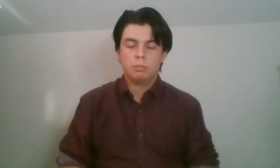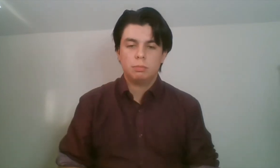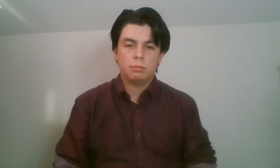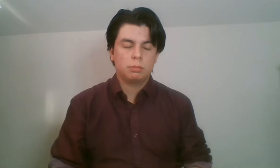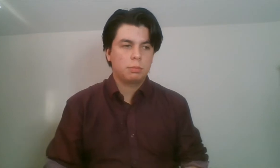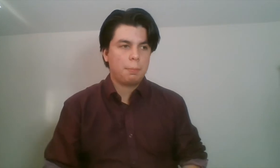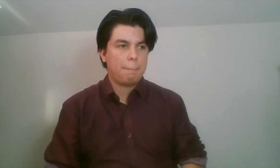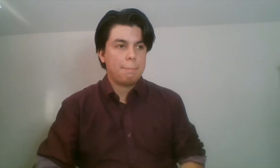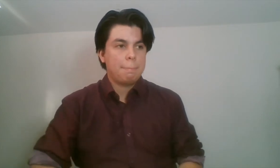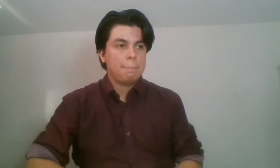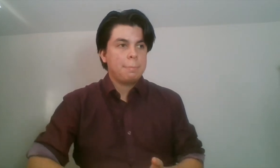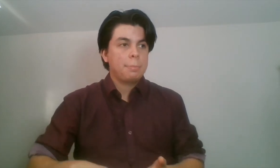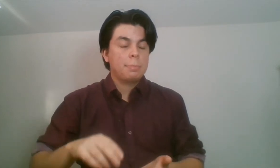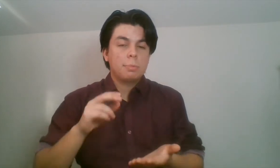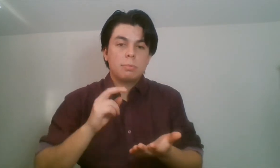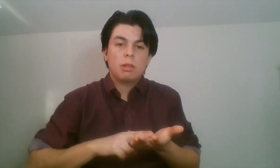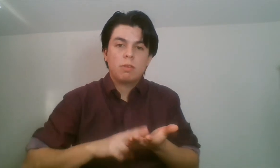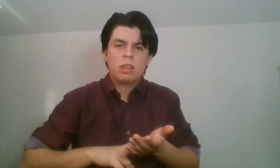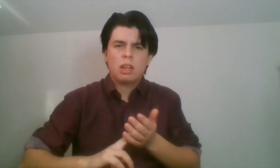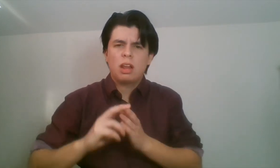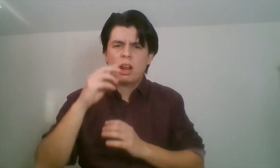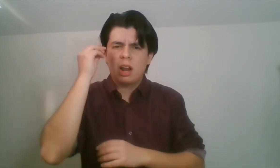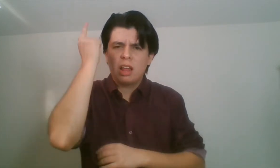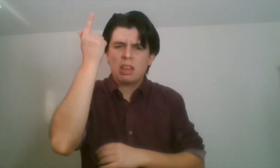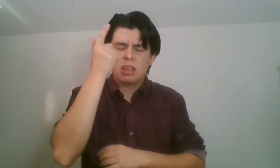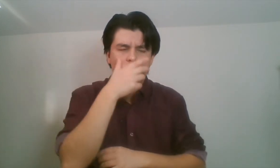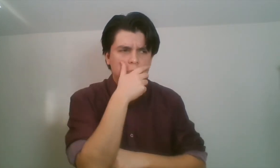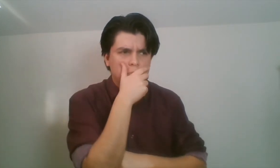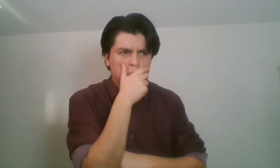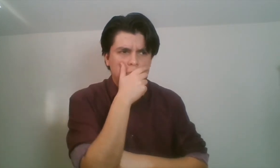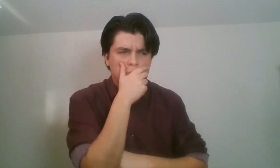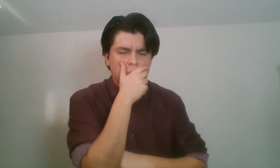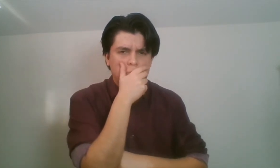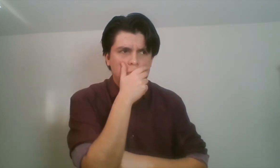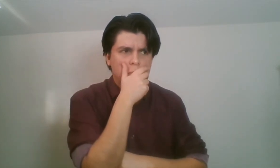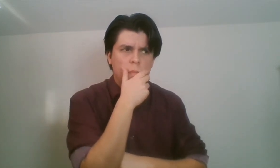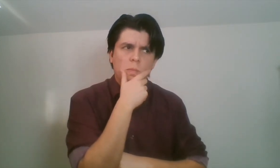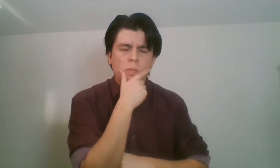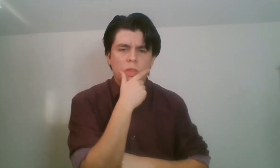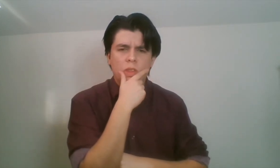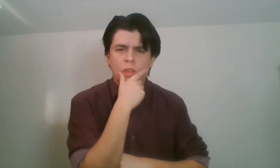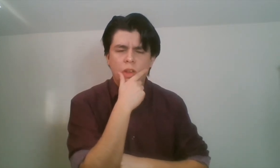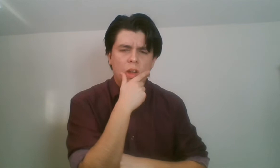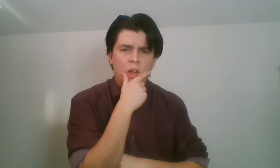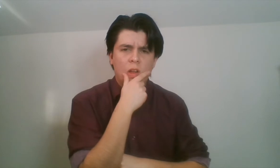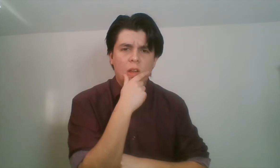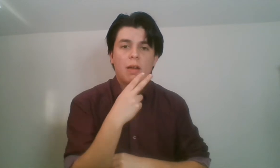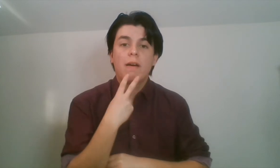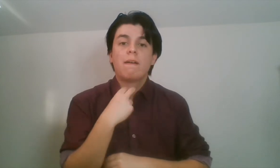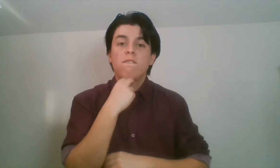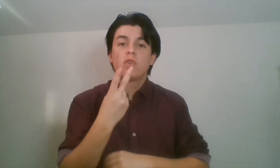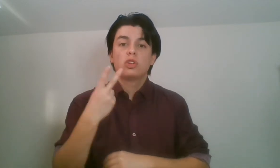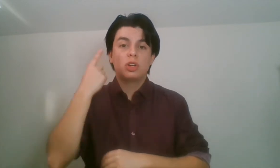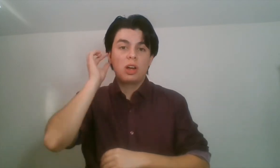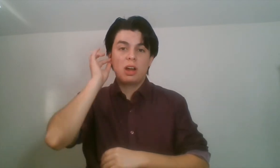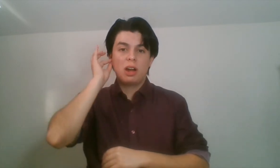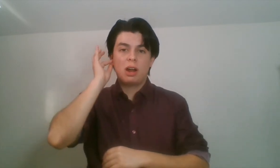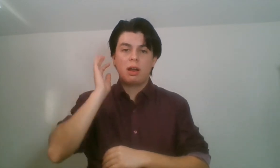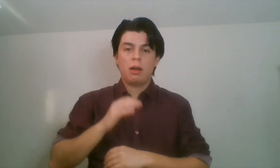nos acogió y nos dio un lugar como para conversar, para reflexionar. ¿Cuál era entonces la